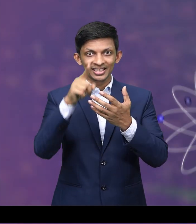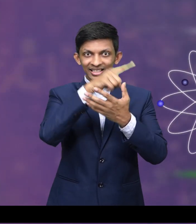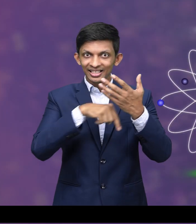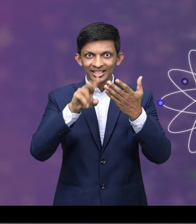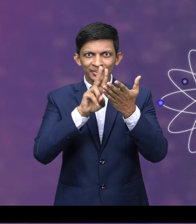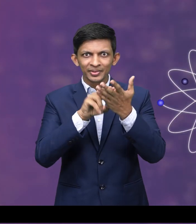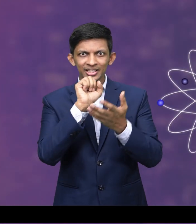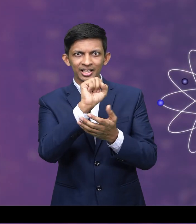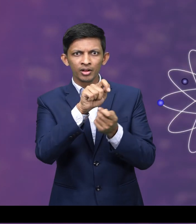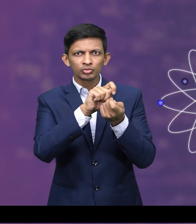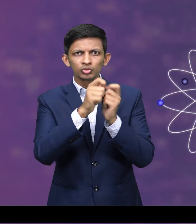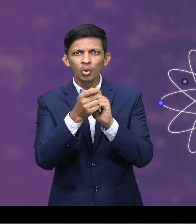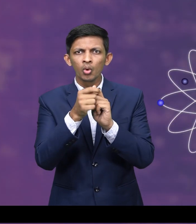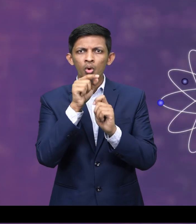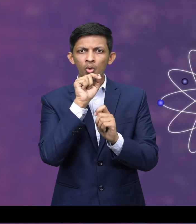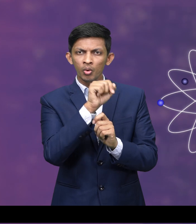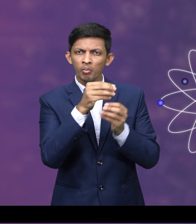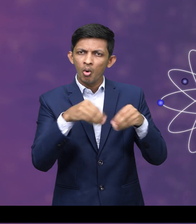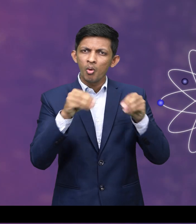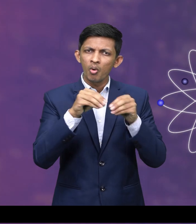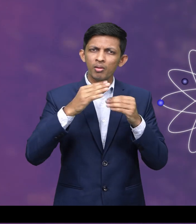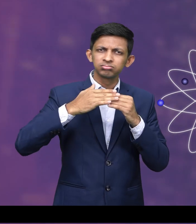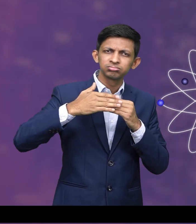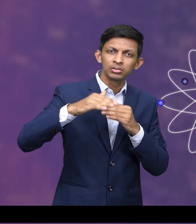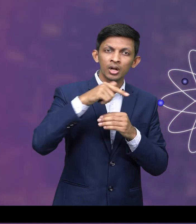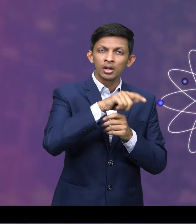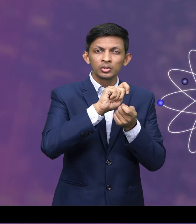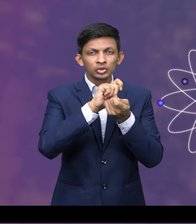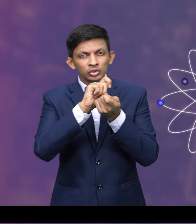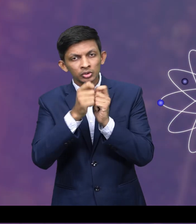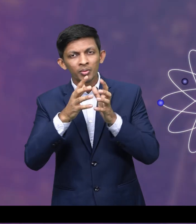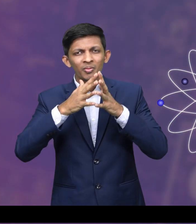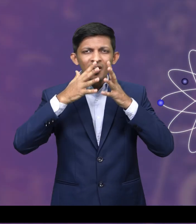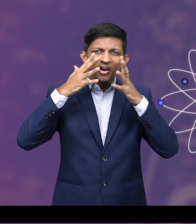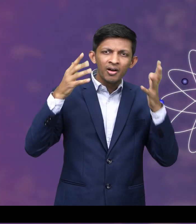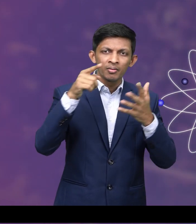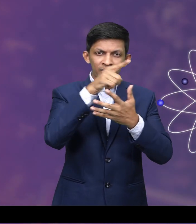ఛార్జ్. న్యూక్లియర్ ఛార్జ్ ఎంత ఎక్కువ అయనీకరణ శక్తి.